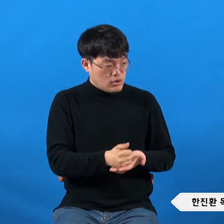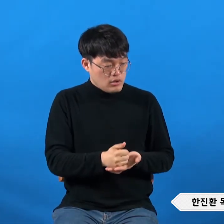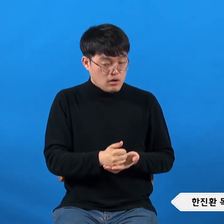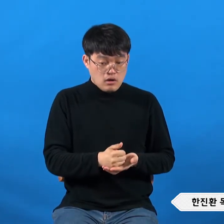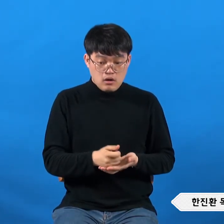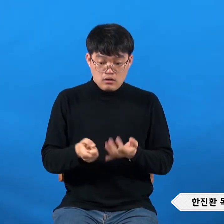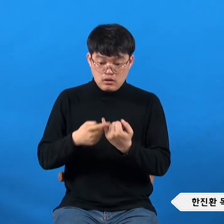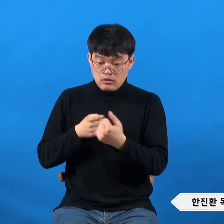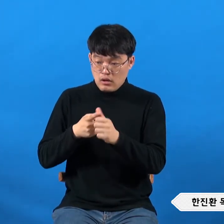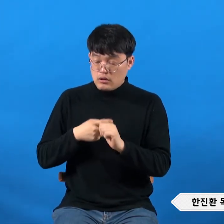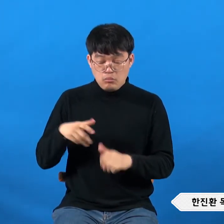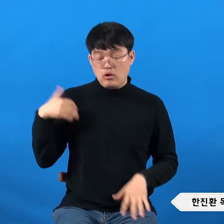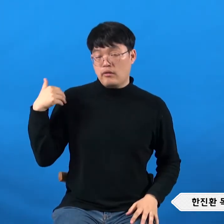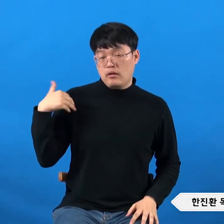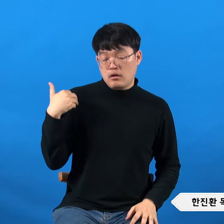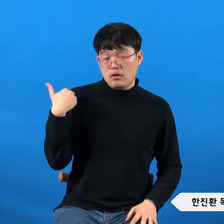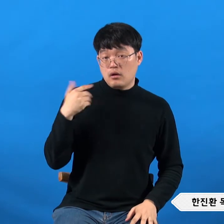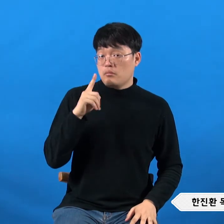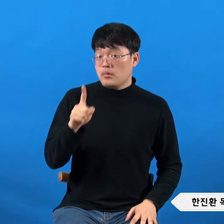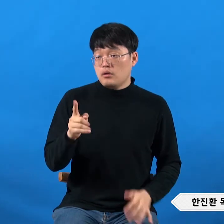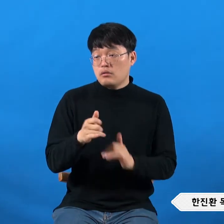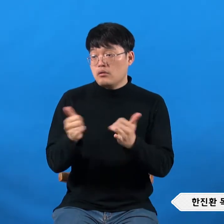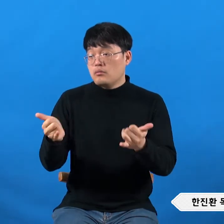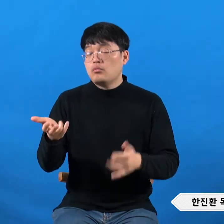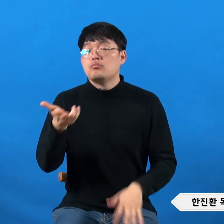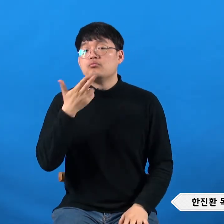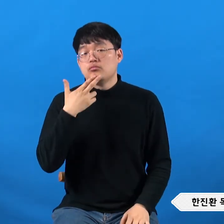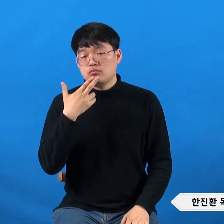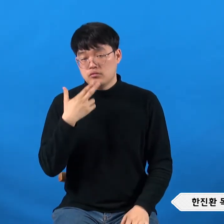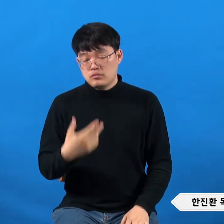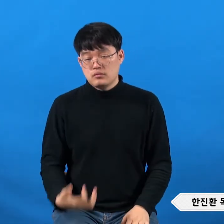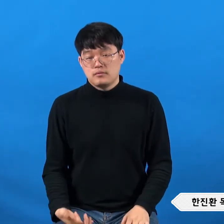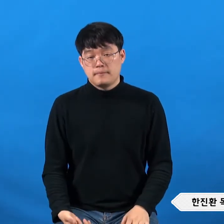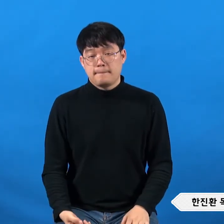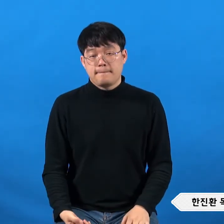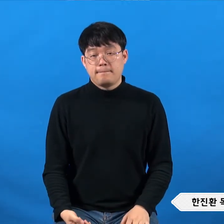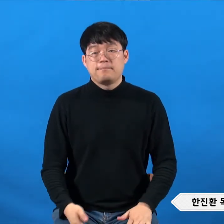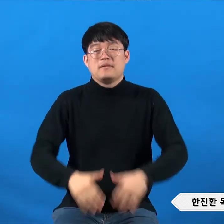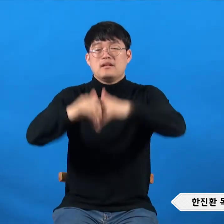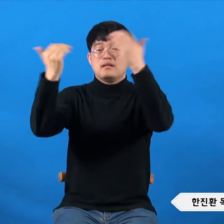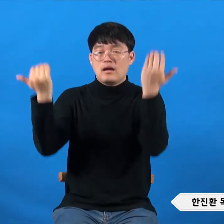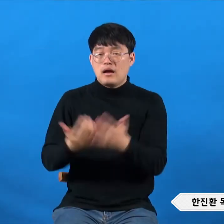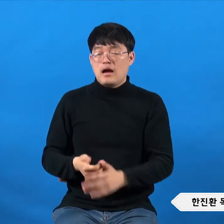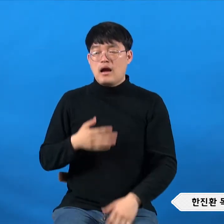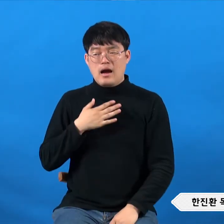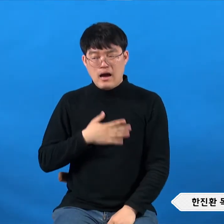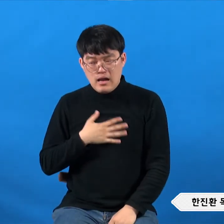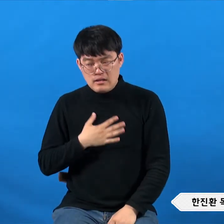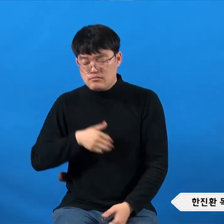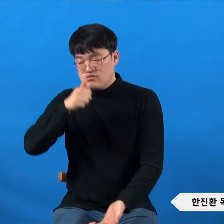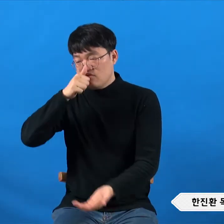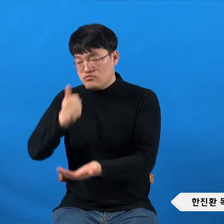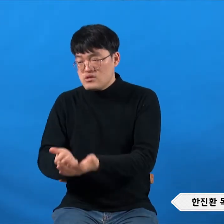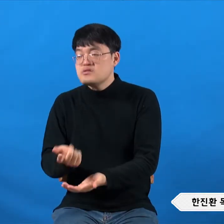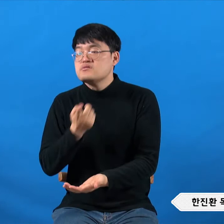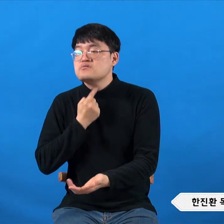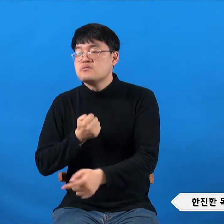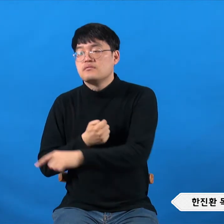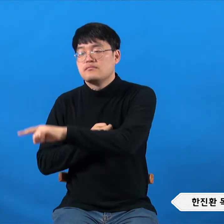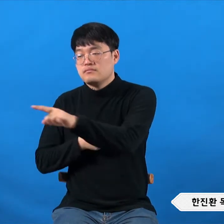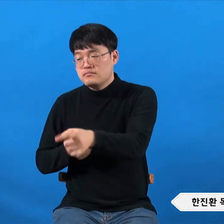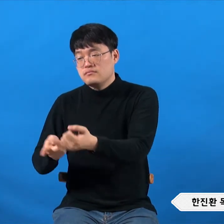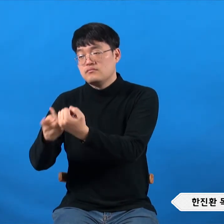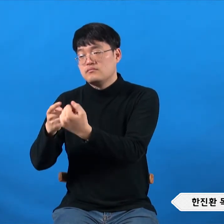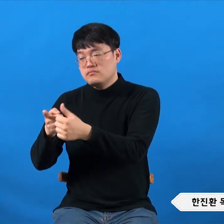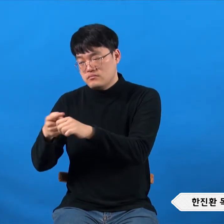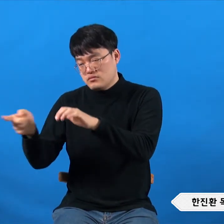있는 짓이 간통이잖아, 이거 몰랐네, 그러는 사람이 있겠습니까? 다 알면서도 죄를 짓는